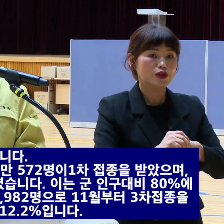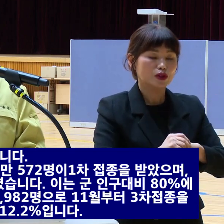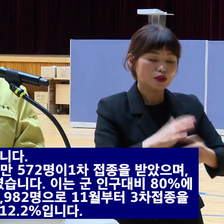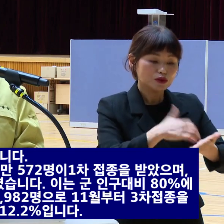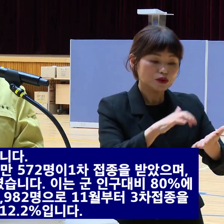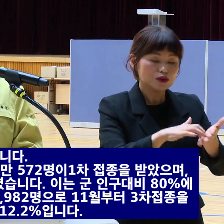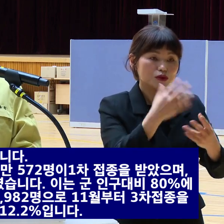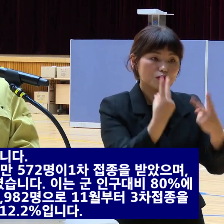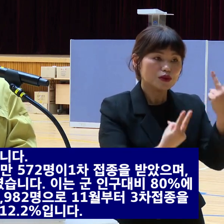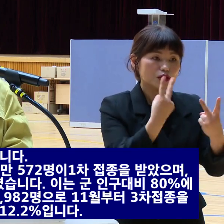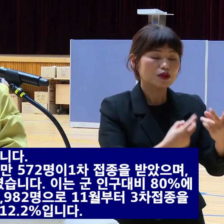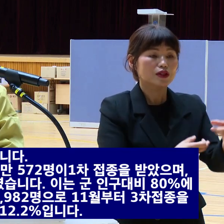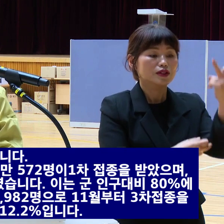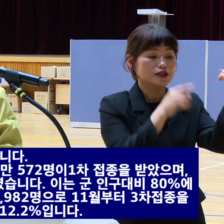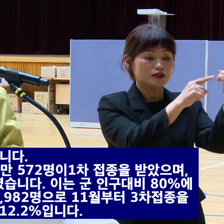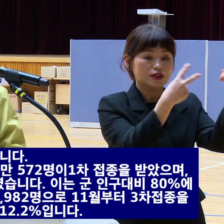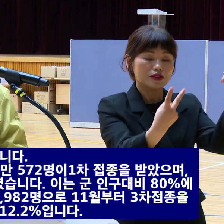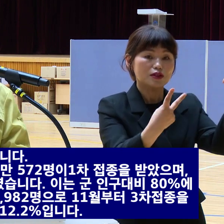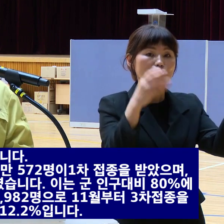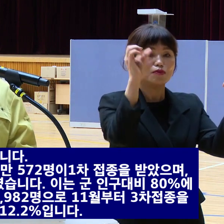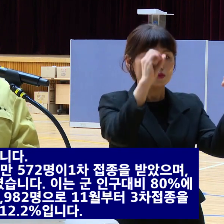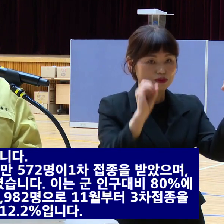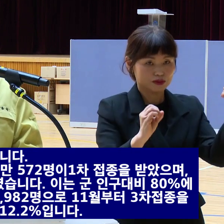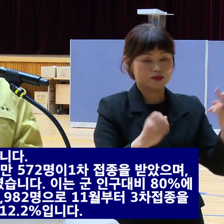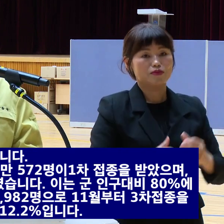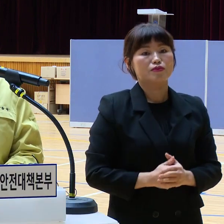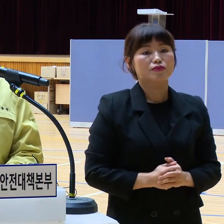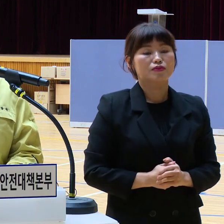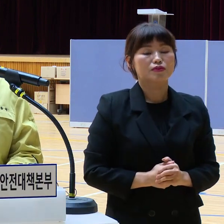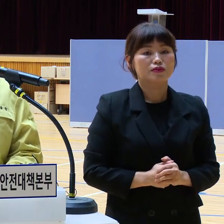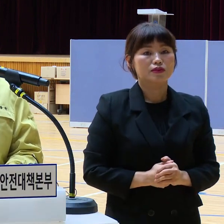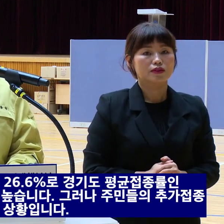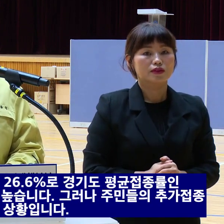접종률은 12.2%가 진행되고 있습니다.